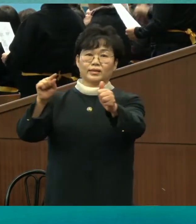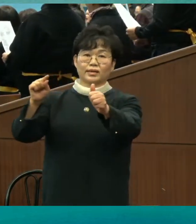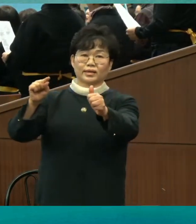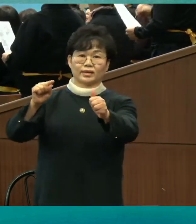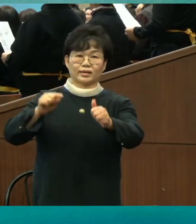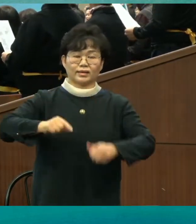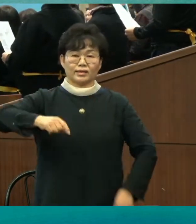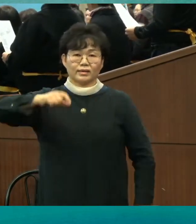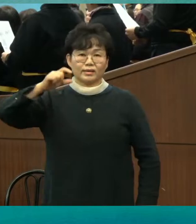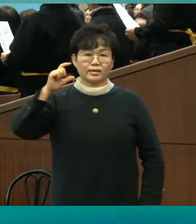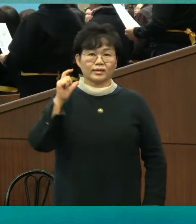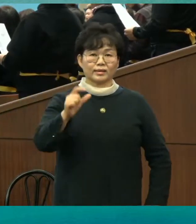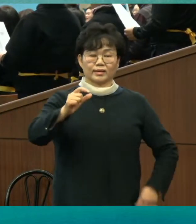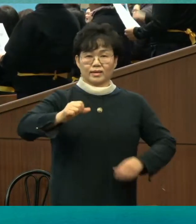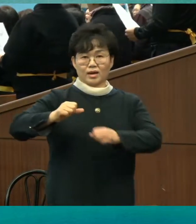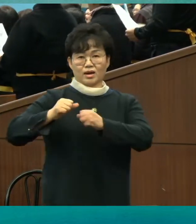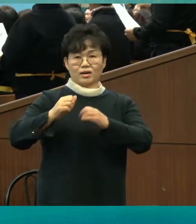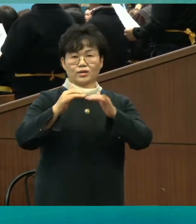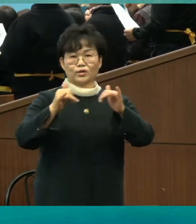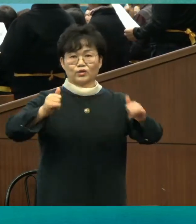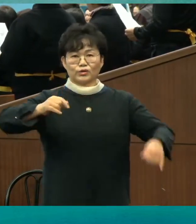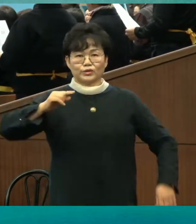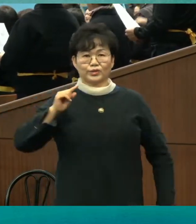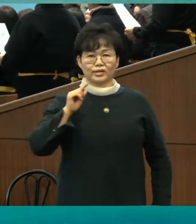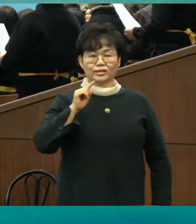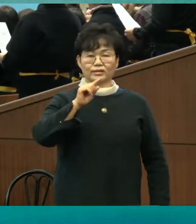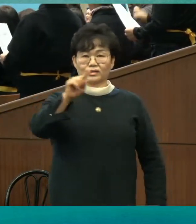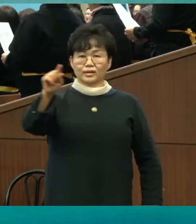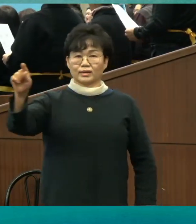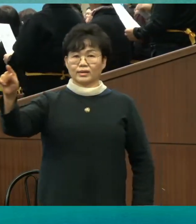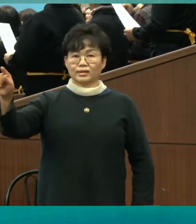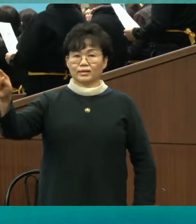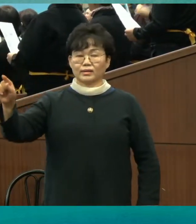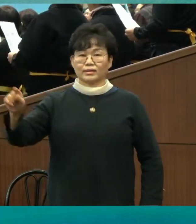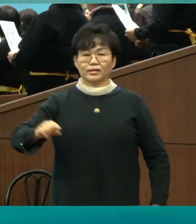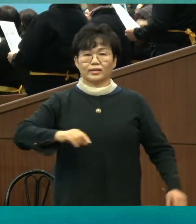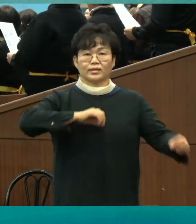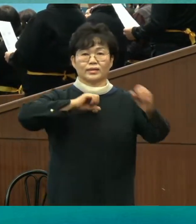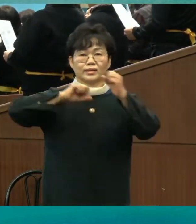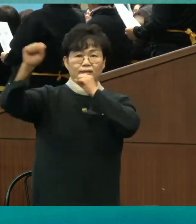명령하네 강한 군사들아 나팔